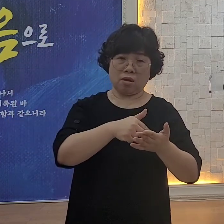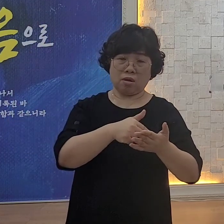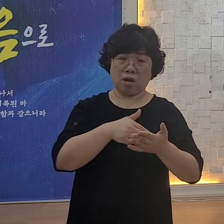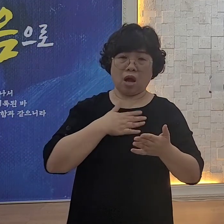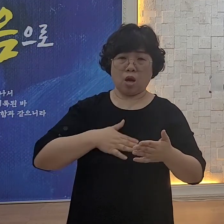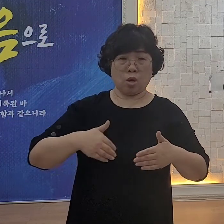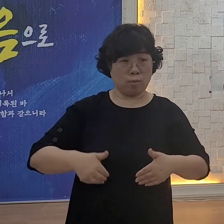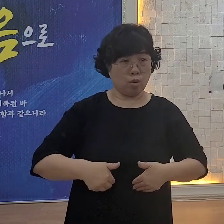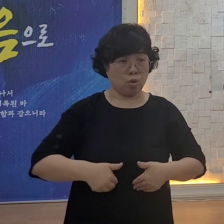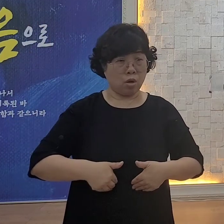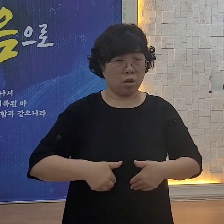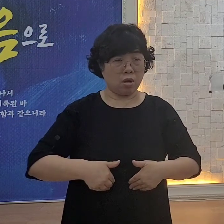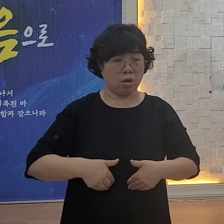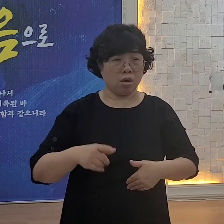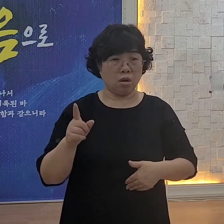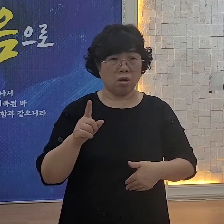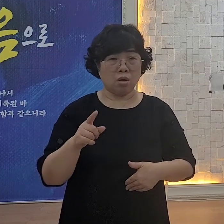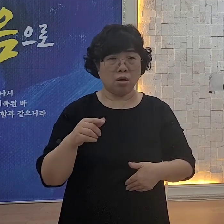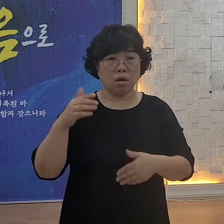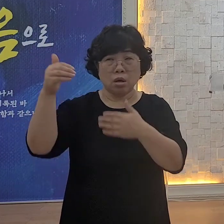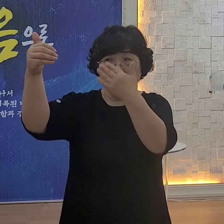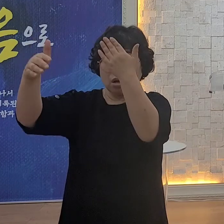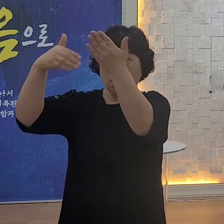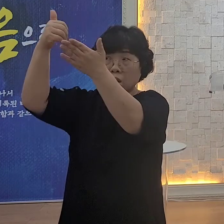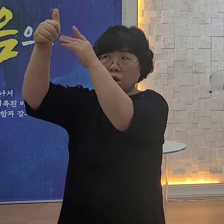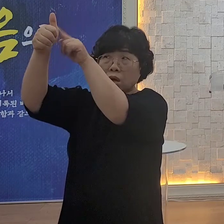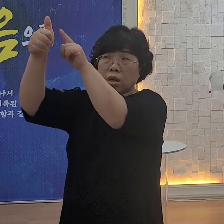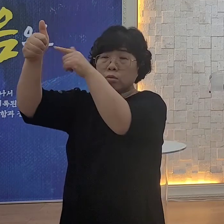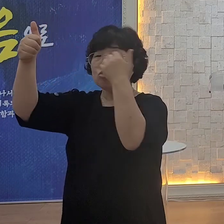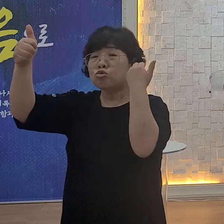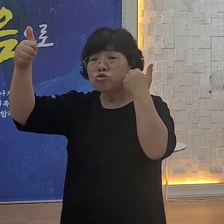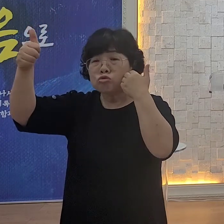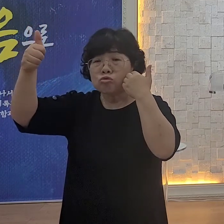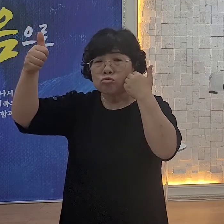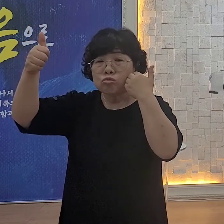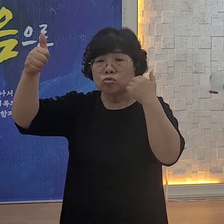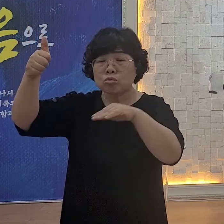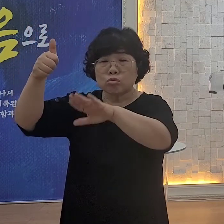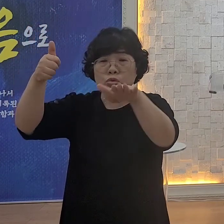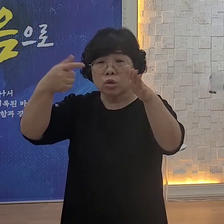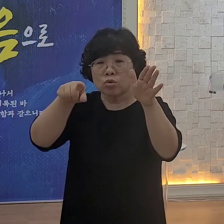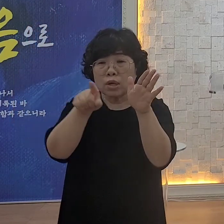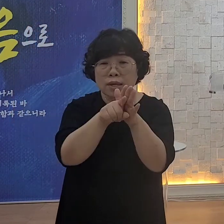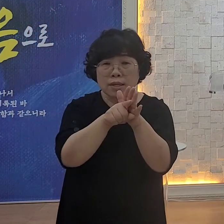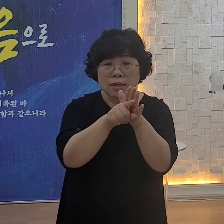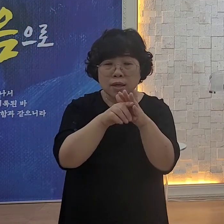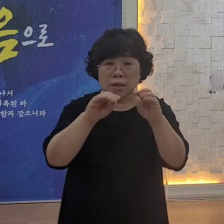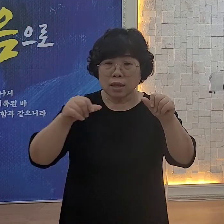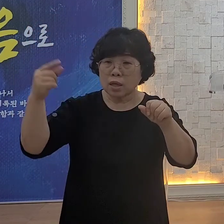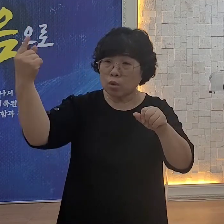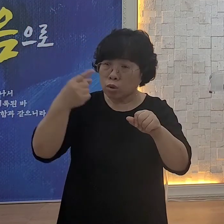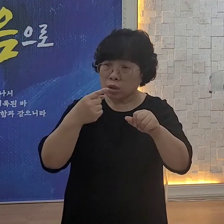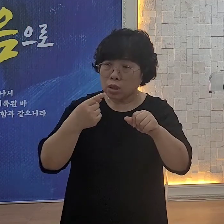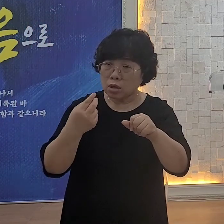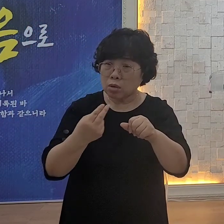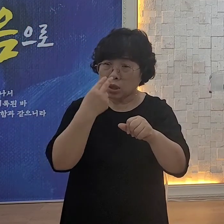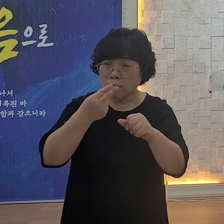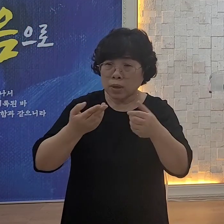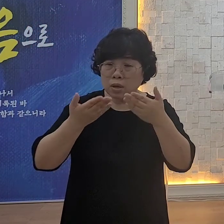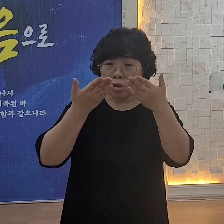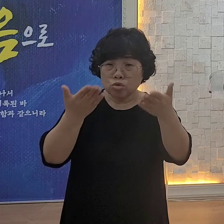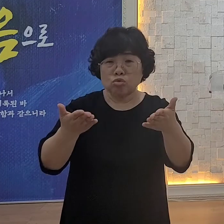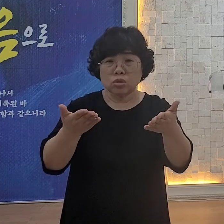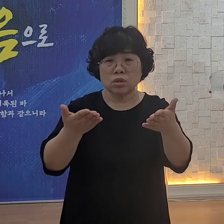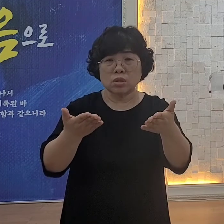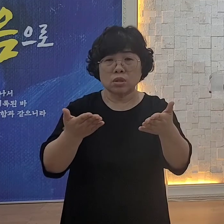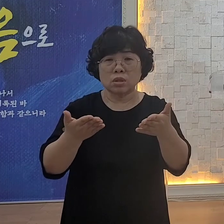하나님이 우리를 위해서 이 땅에 오셔서 자기의 목숨까지 내어주신 그 하나님을